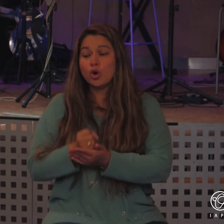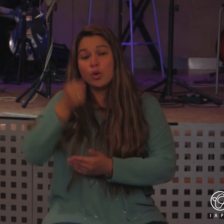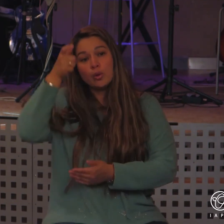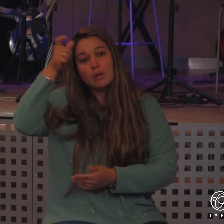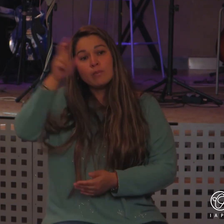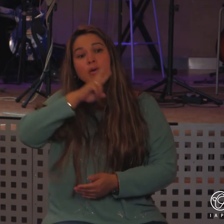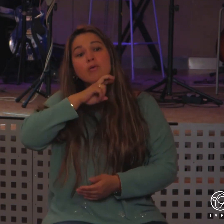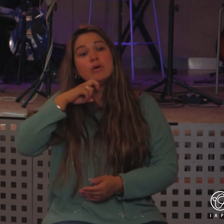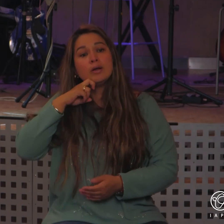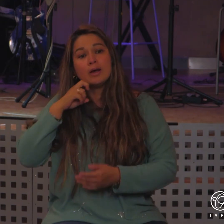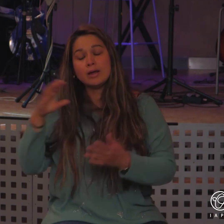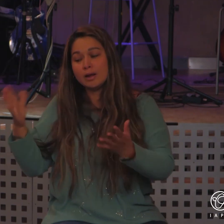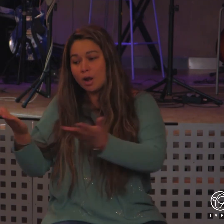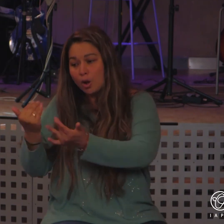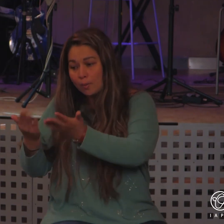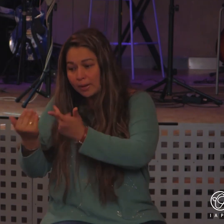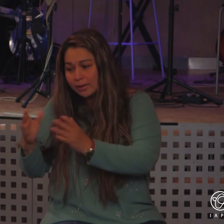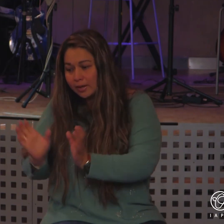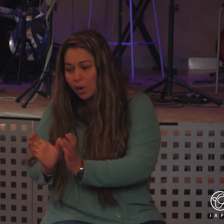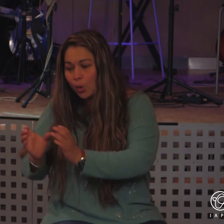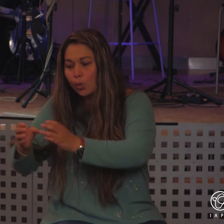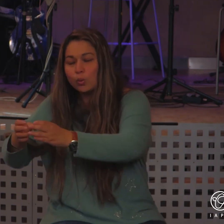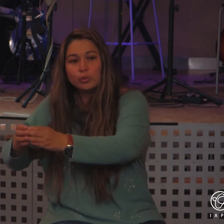Israel en Mizpa.